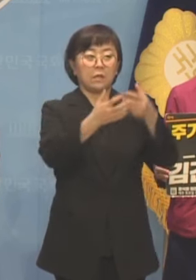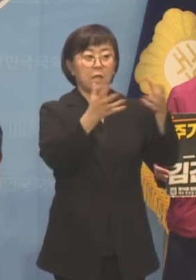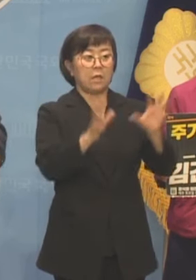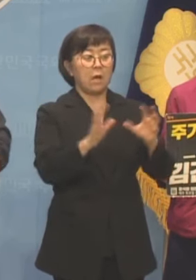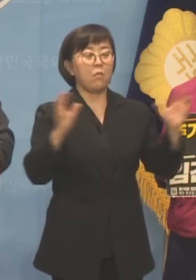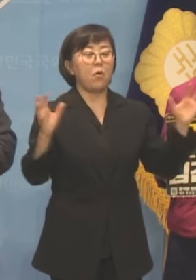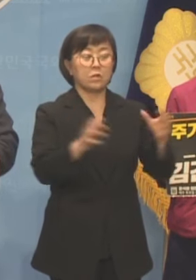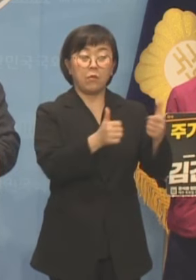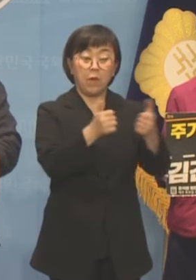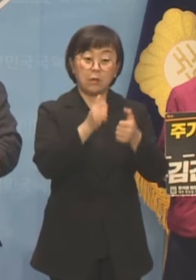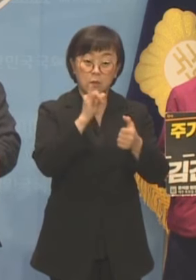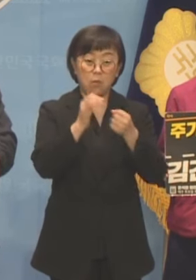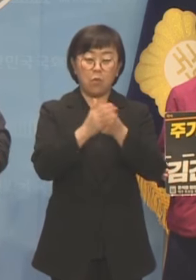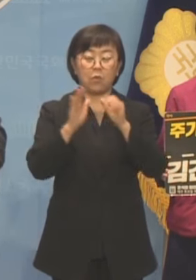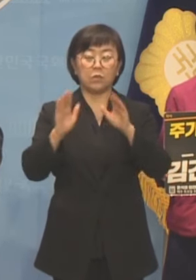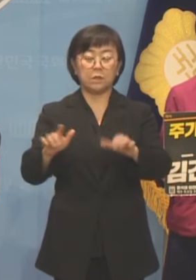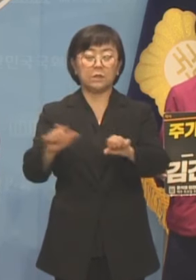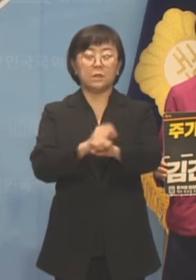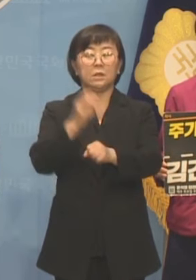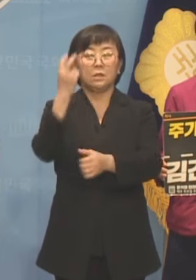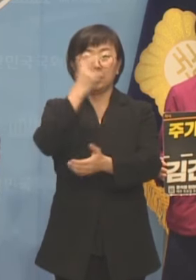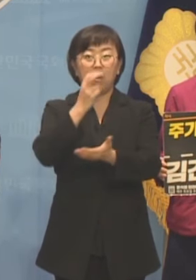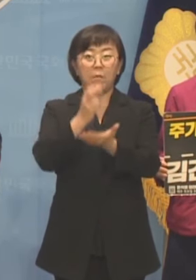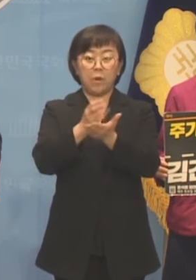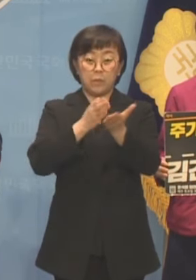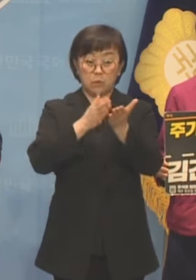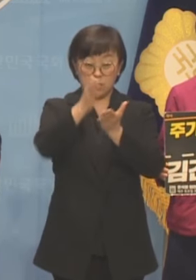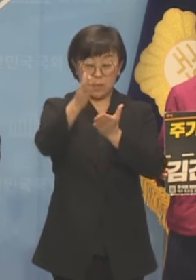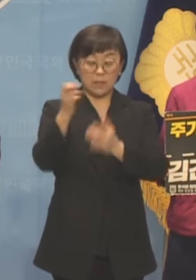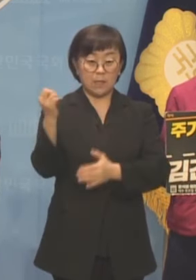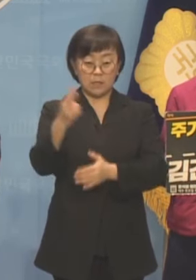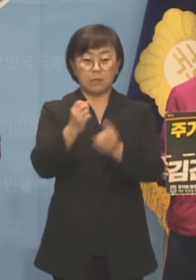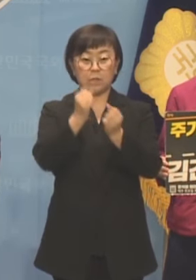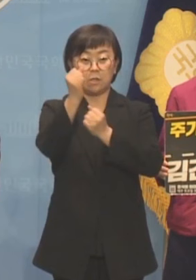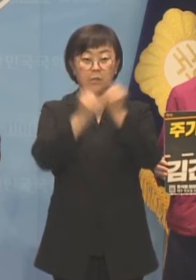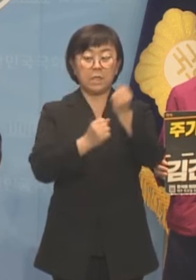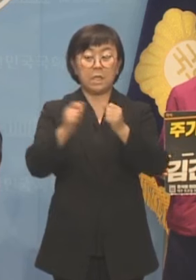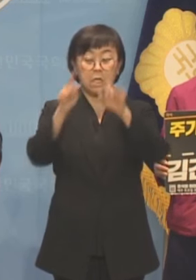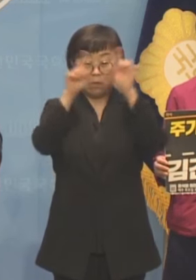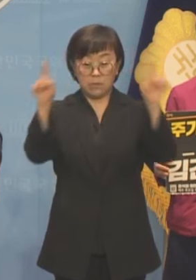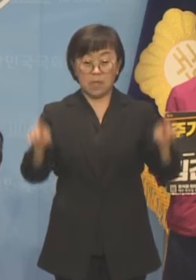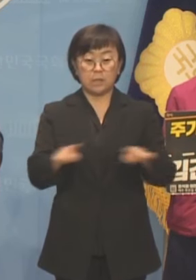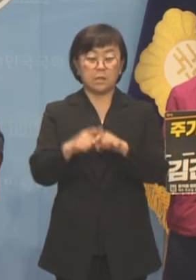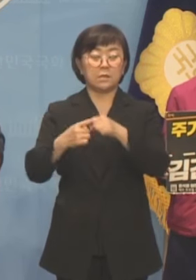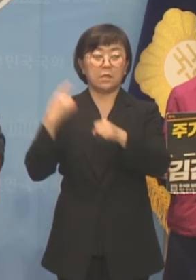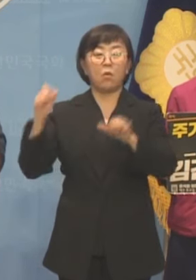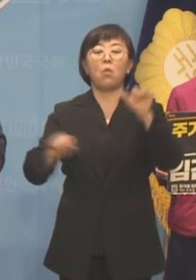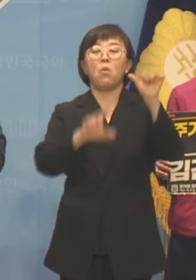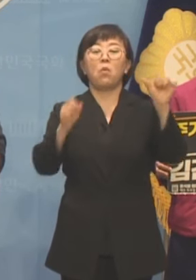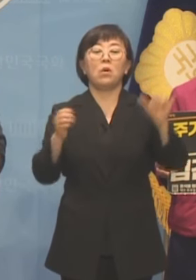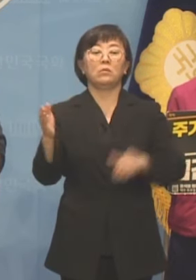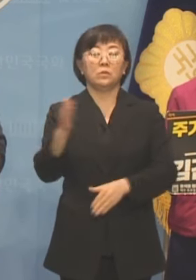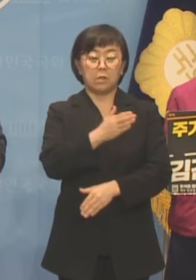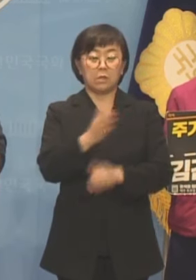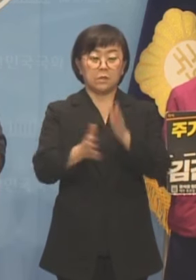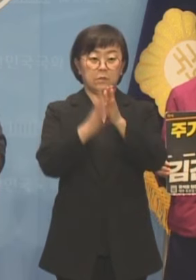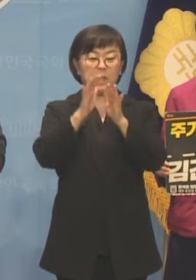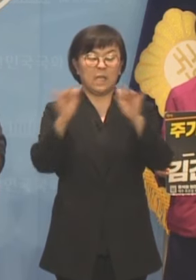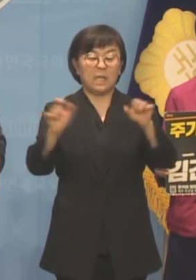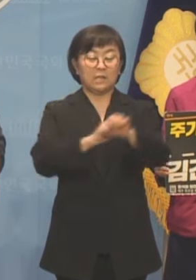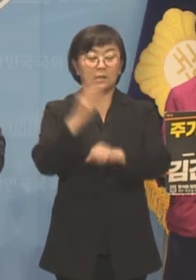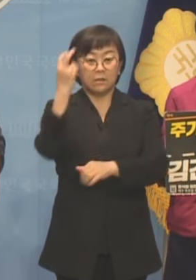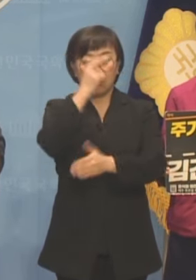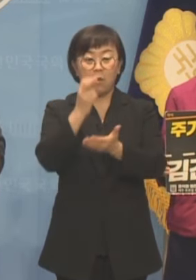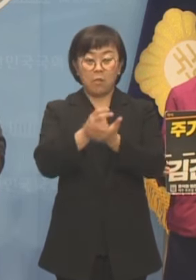간담회도 하면서 드디어 오늘 김강인 특검법이 통과됐습니다 다시 한번 말씀이 피켓이 작년 5월 달부터 시민들께서 김매